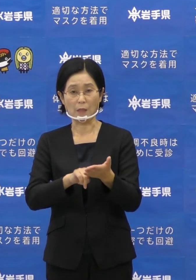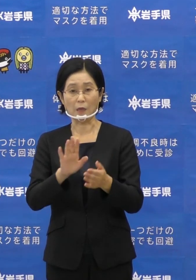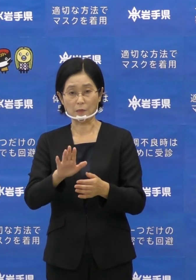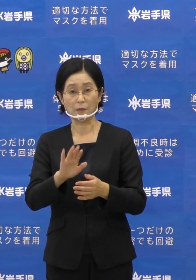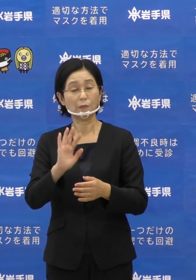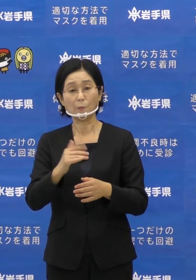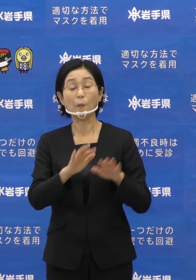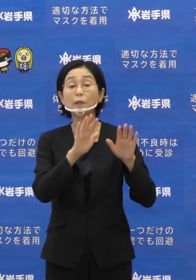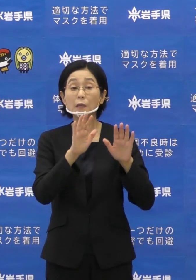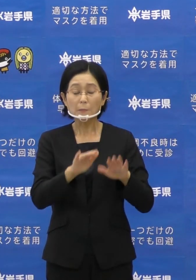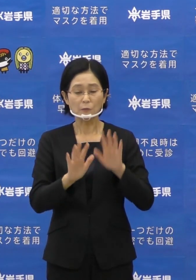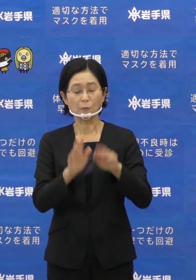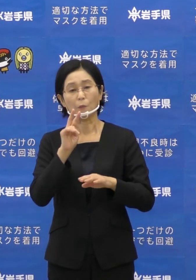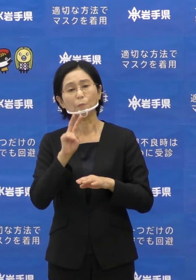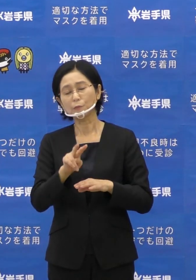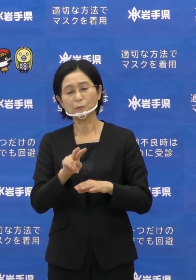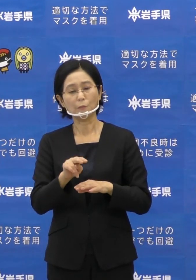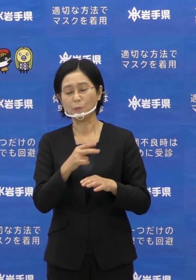かなと、